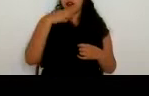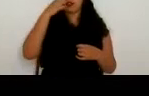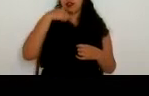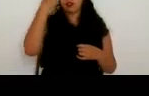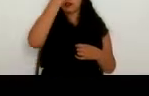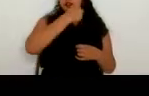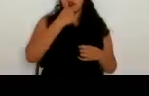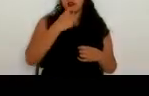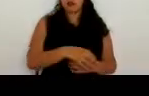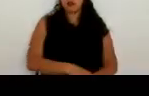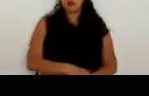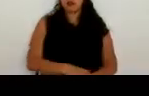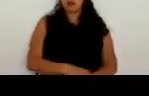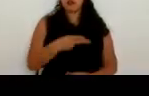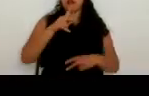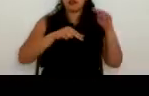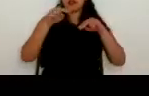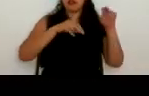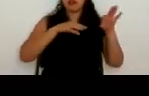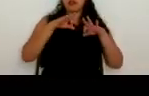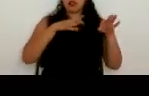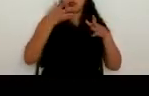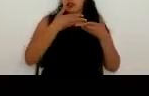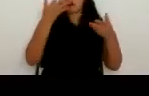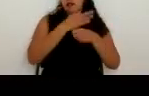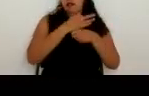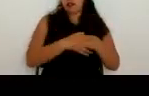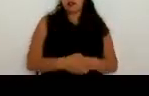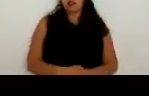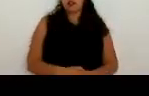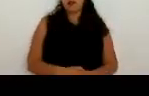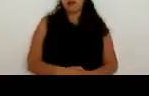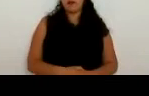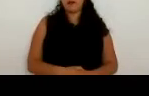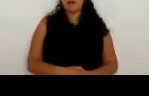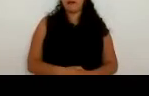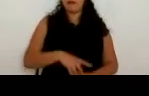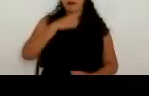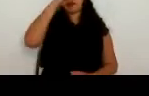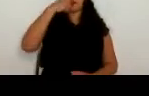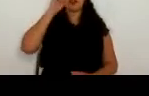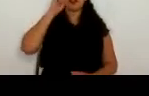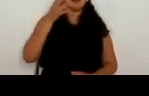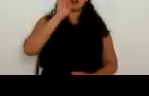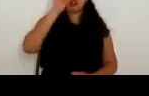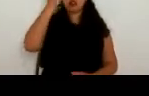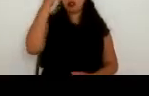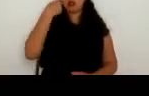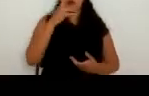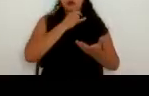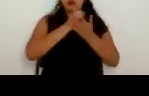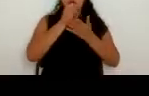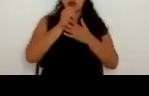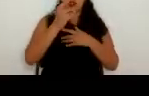cómo está la clasificación actual para que ustedes puedan ver y recordar que la ocupación que se toma siempre desde el